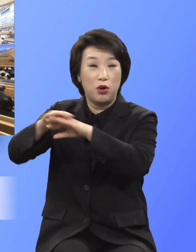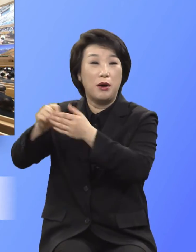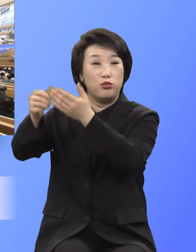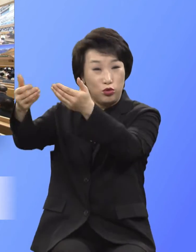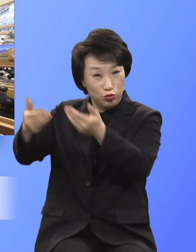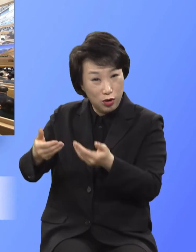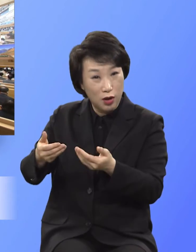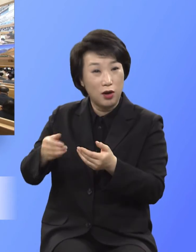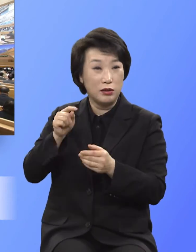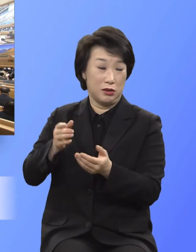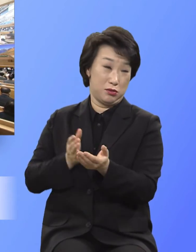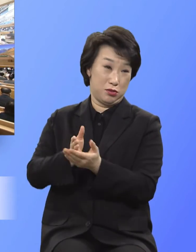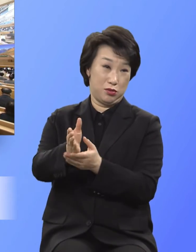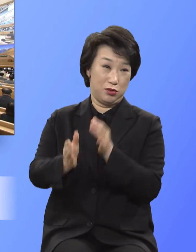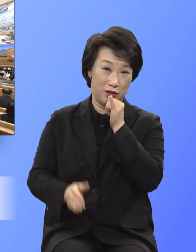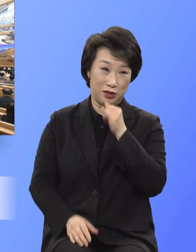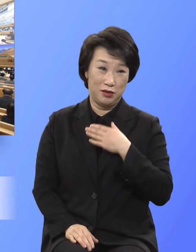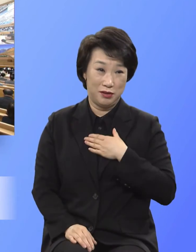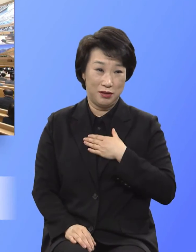주는 데 있다 이 말입니다.